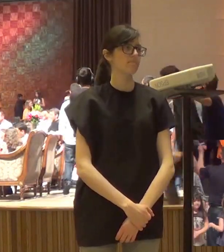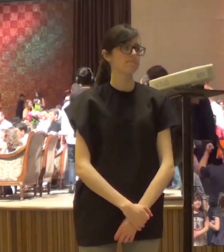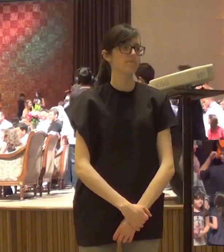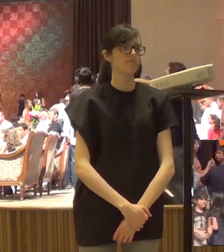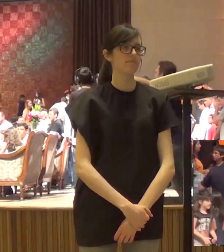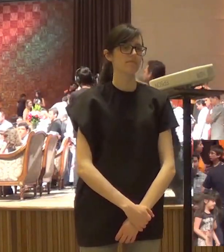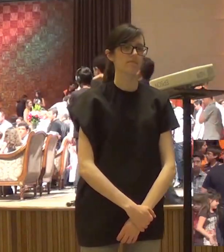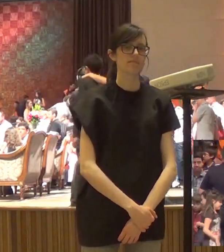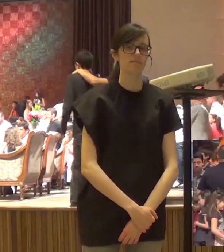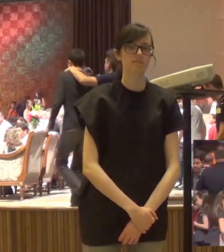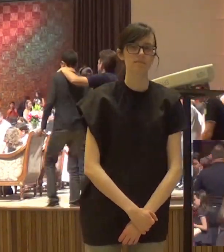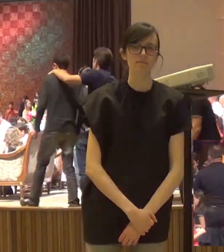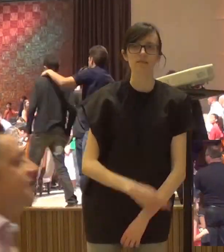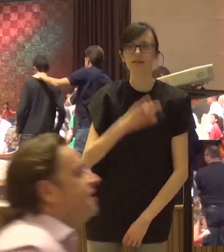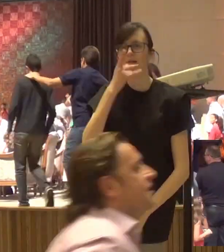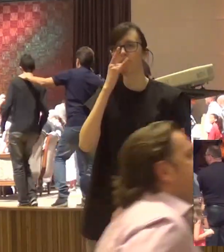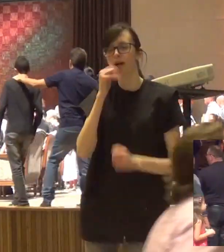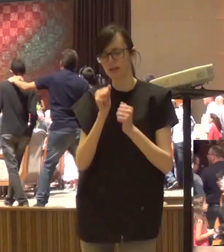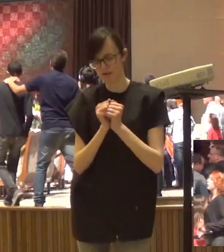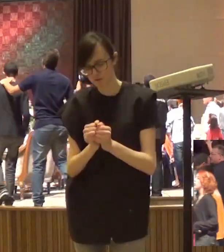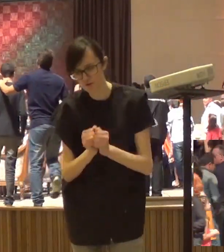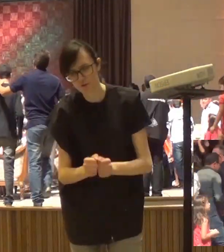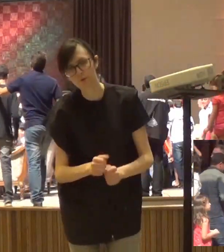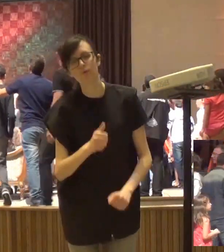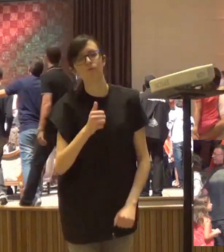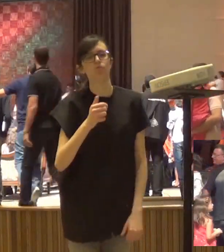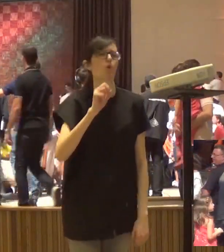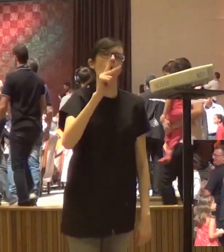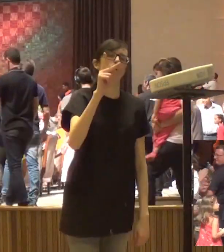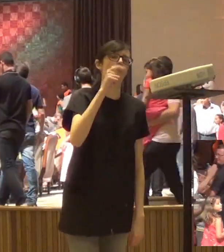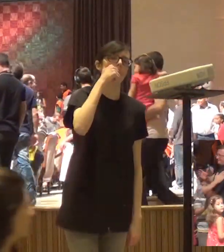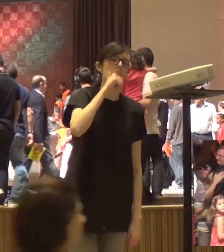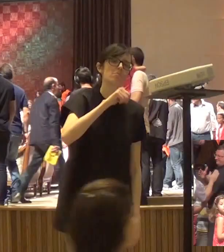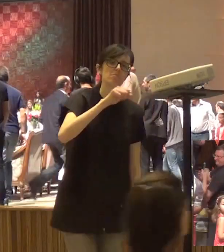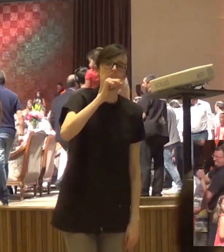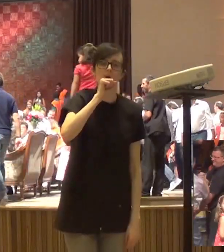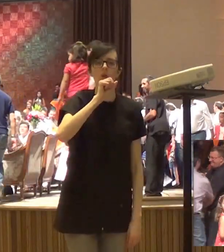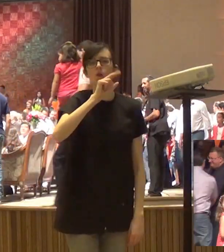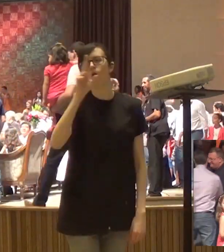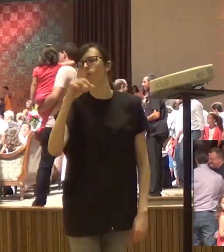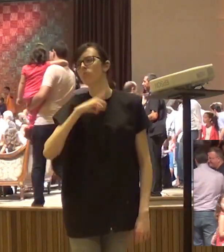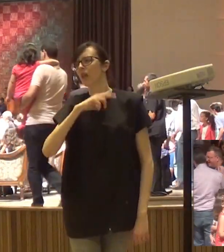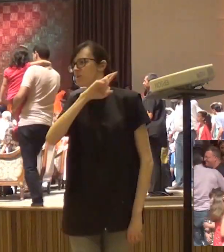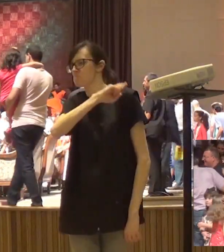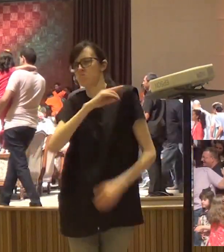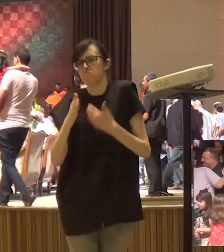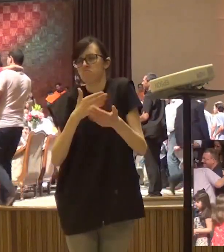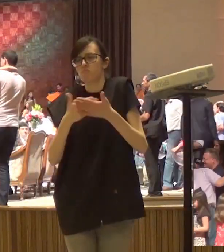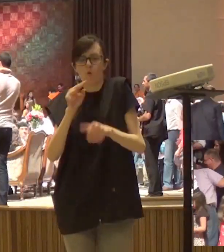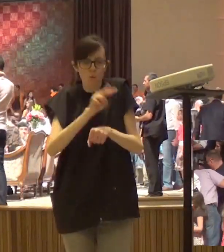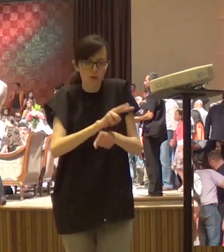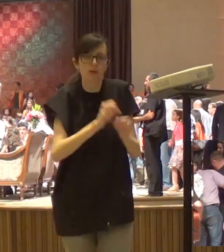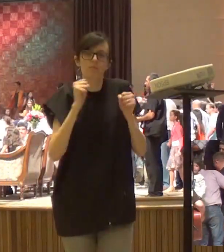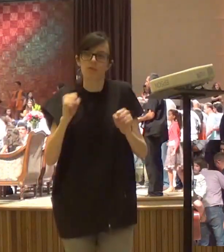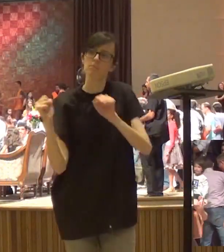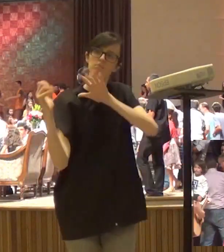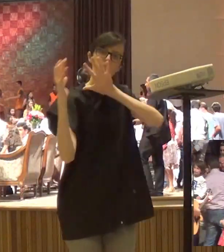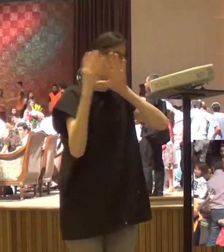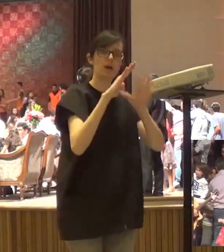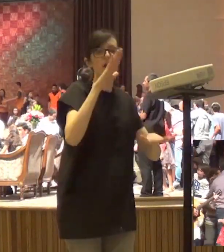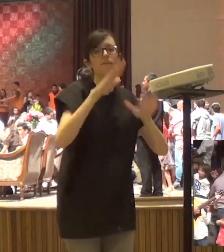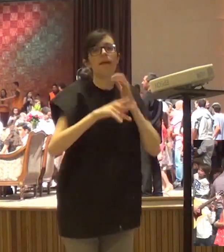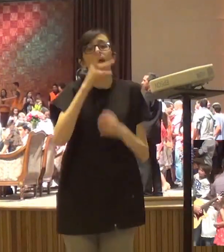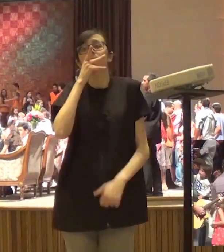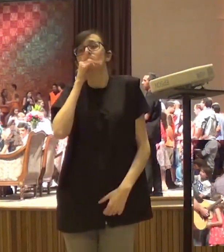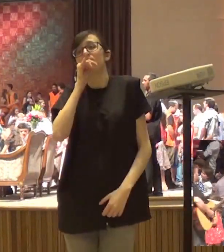Papai, fica pertinho do seu filho, mamãe que está subindo aqui, responsável. Se o seu papai não está